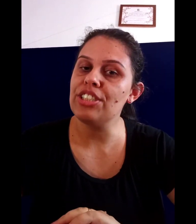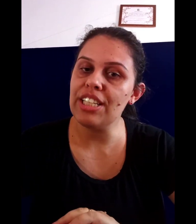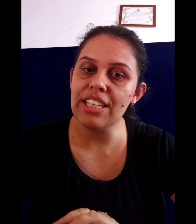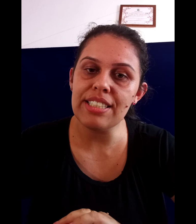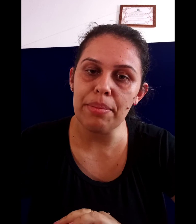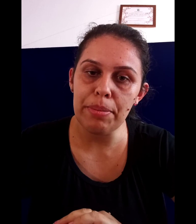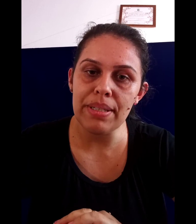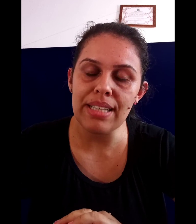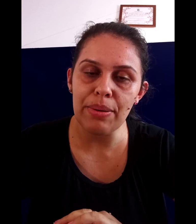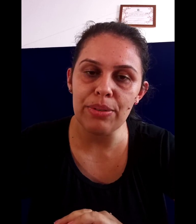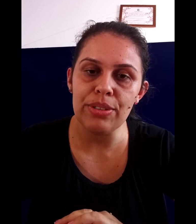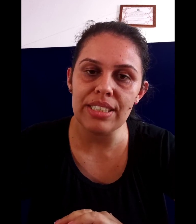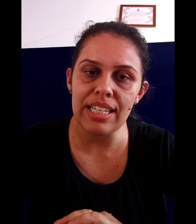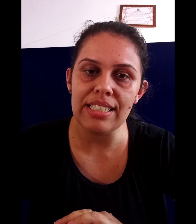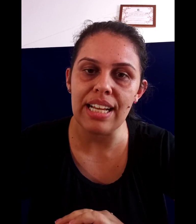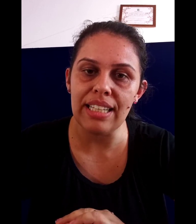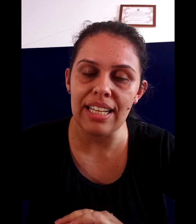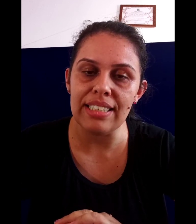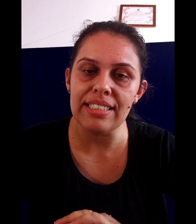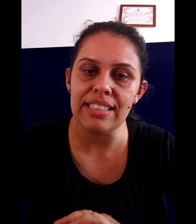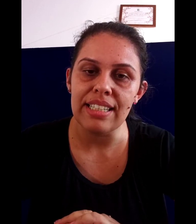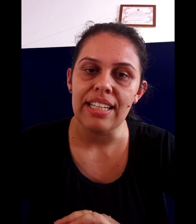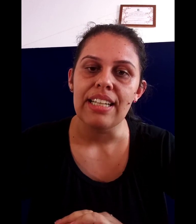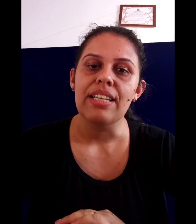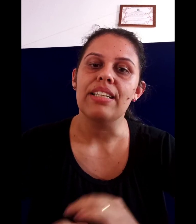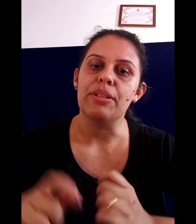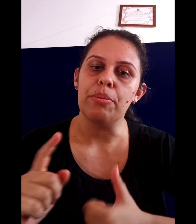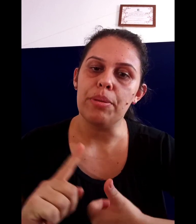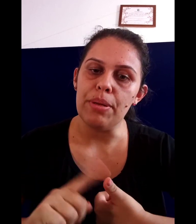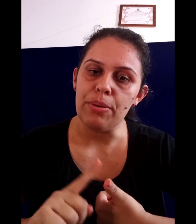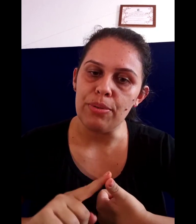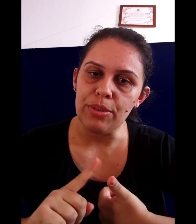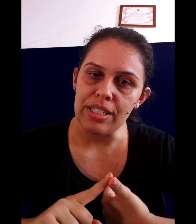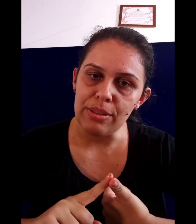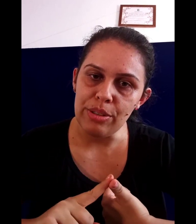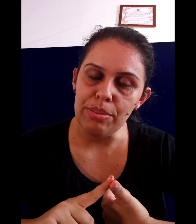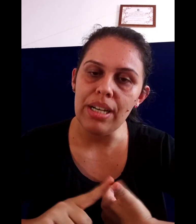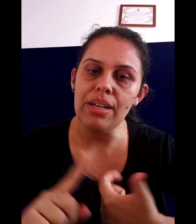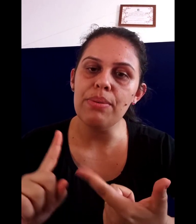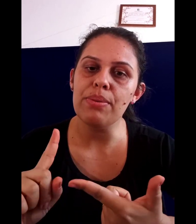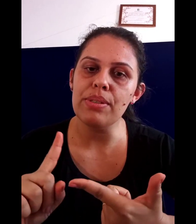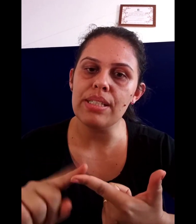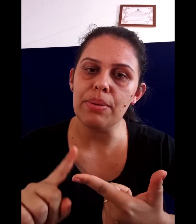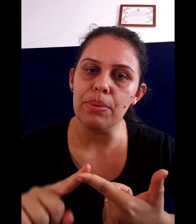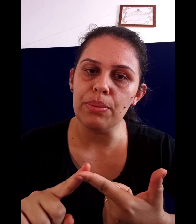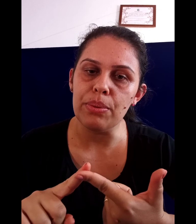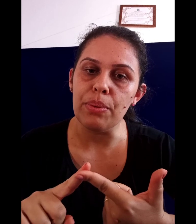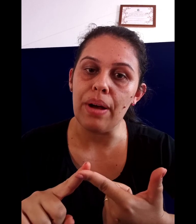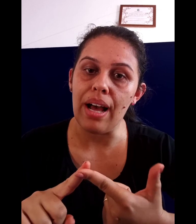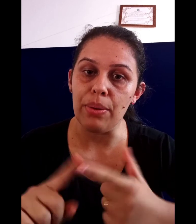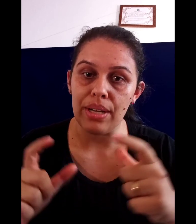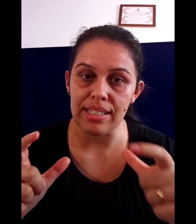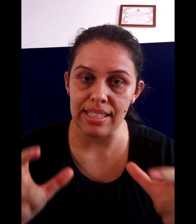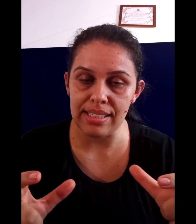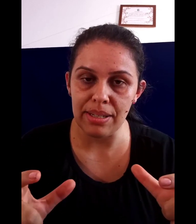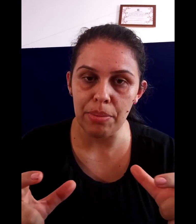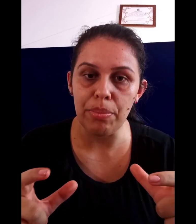tem que sempre pensar quando for sinalizar neles. Então, o primeiro, configuração de mão, o segundo, a localização, ponto